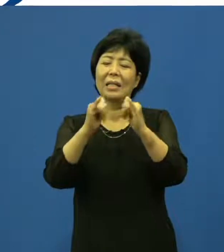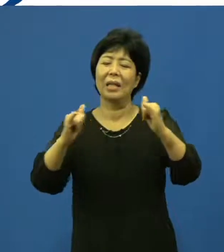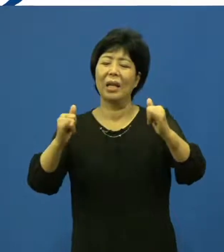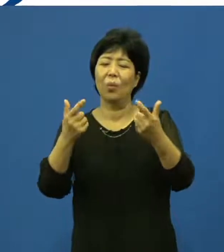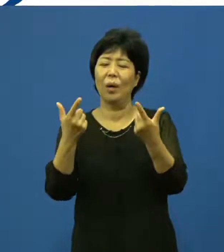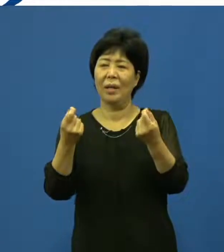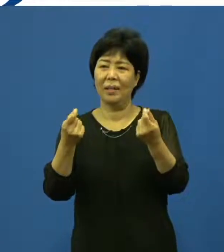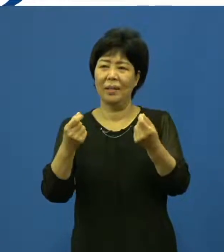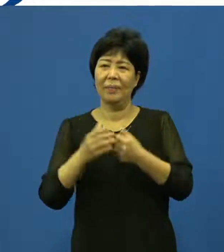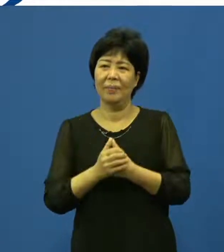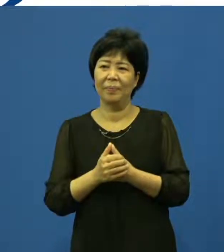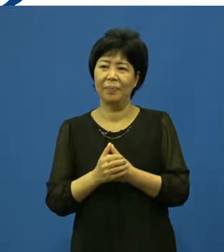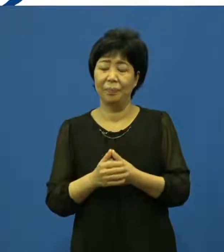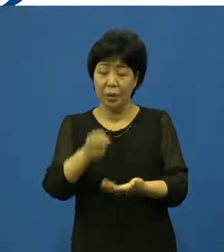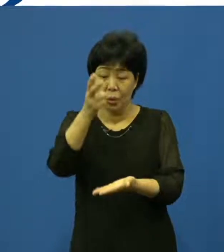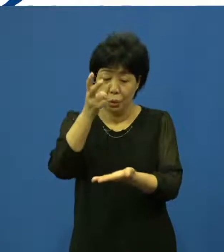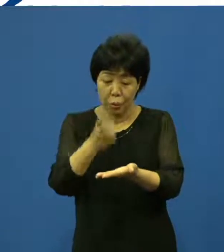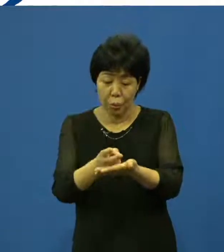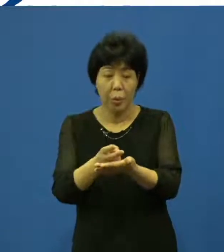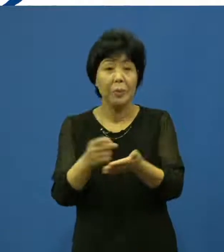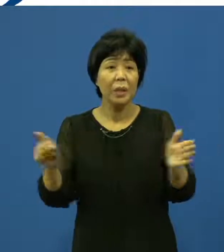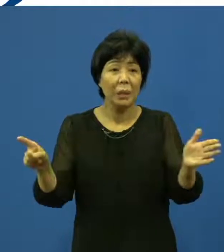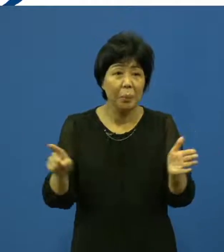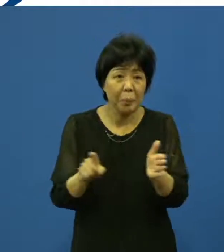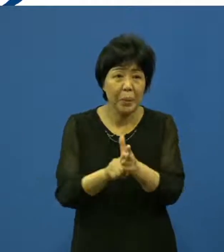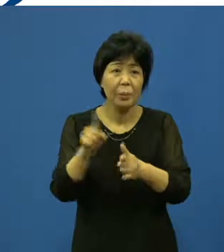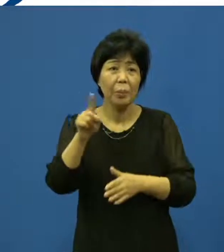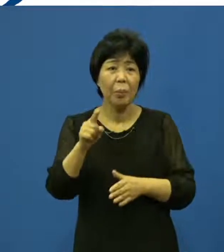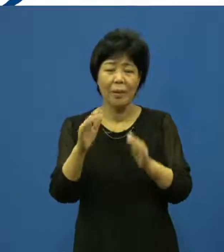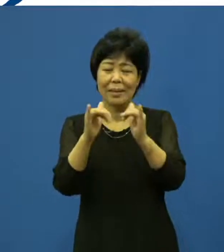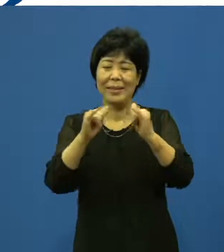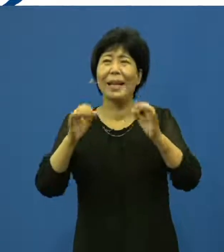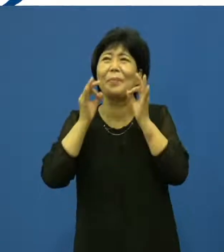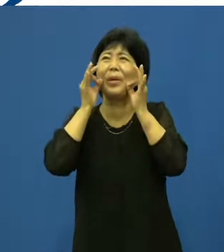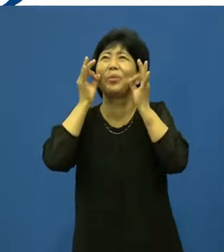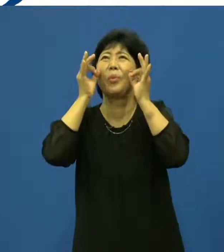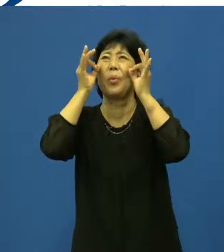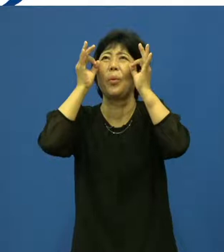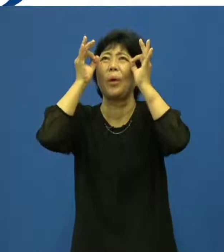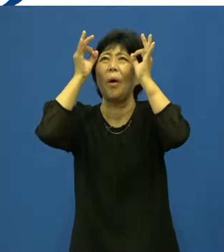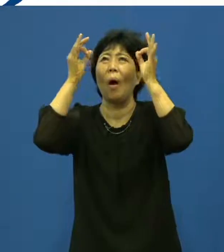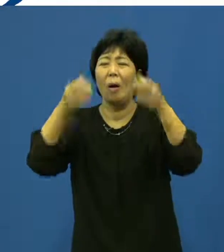여러분, 율법주의적인 신앙이란 어떤 것입니까? 인간의 노력이 강조되는 것입니다.